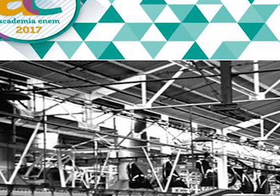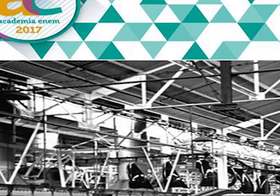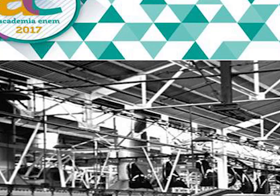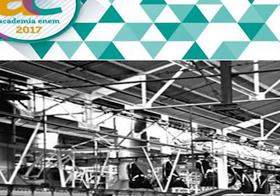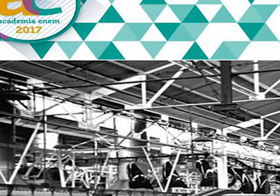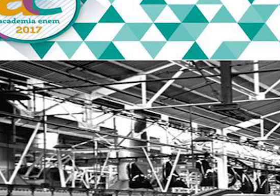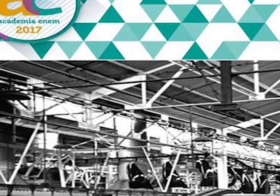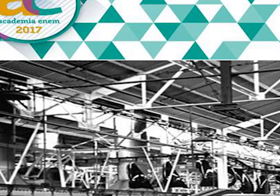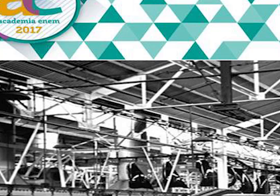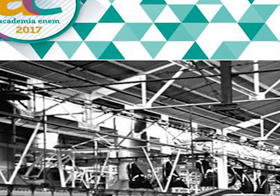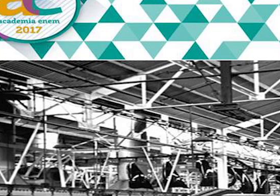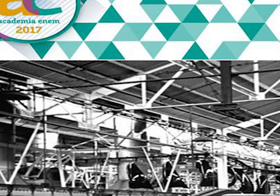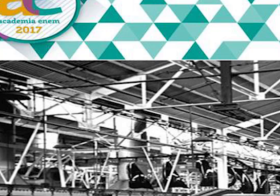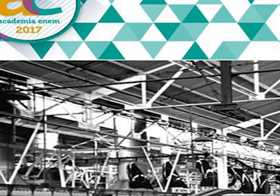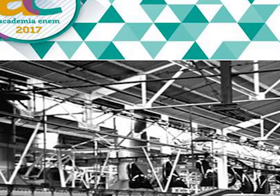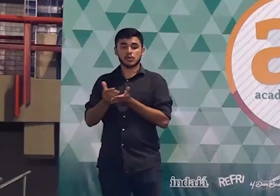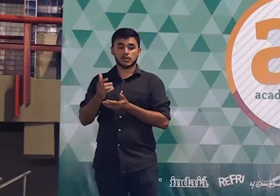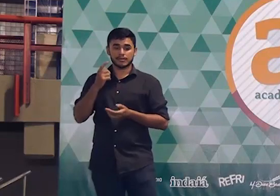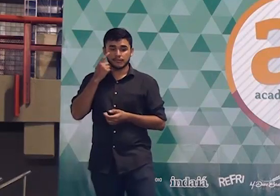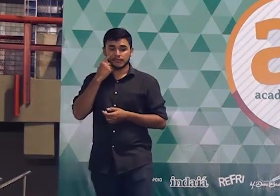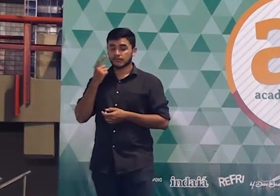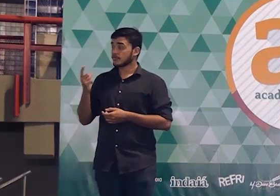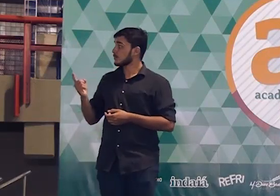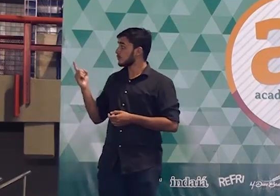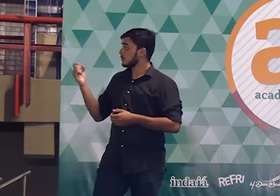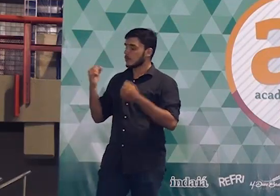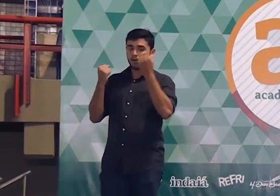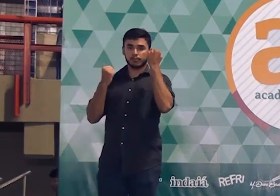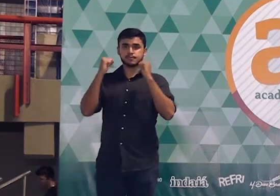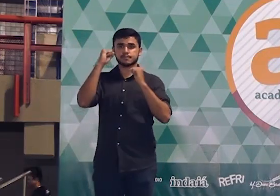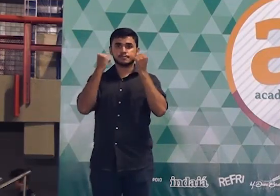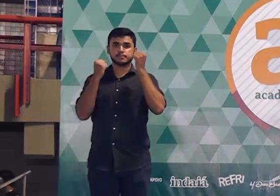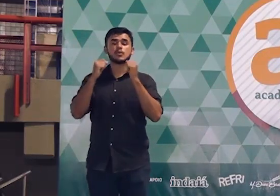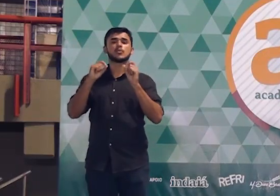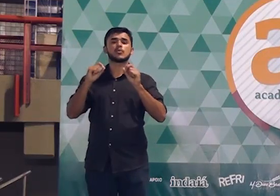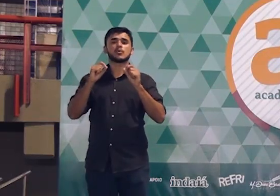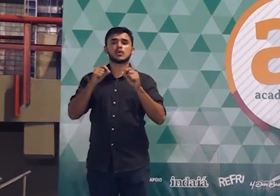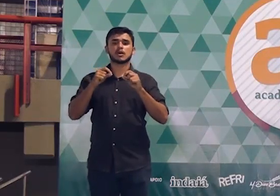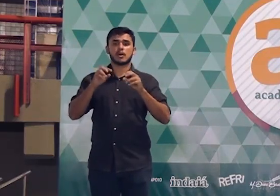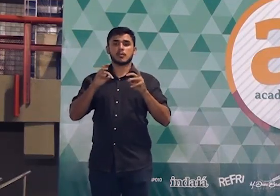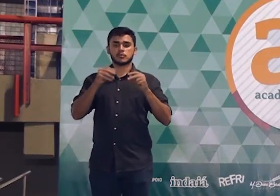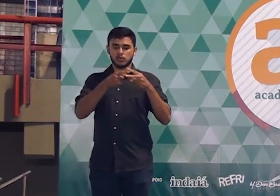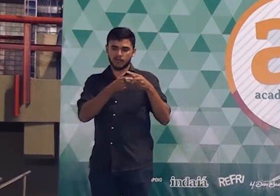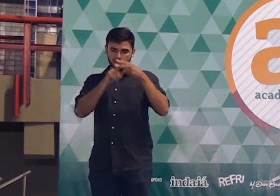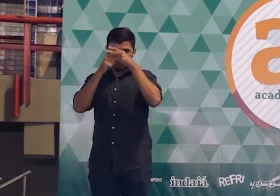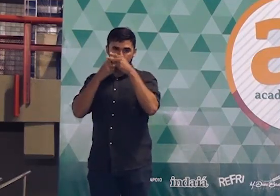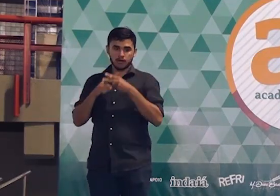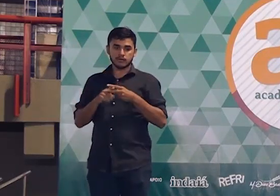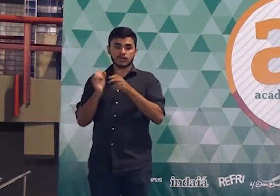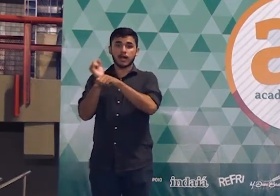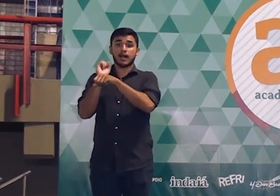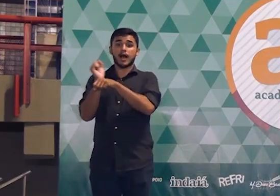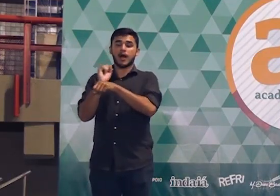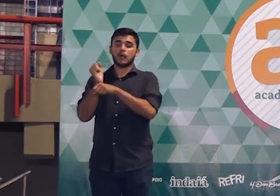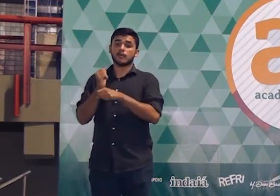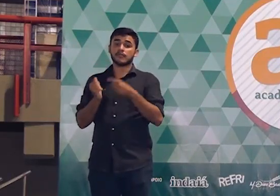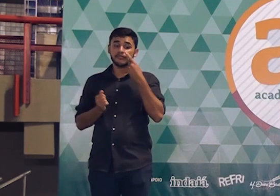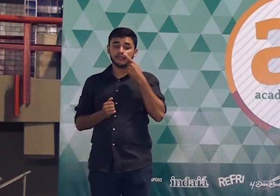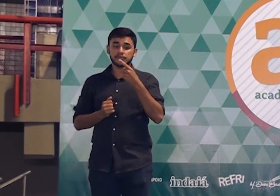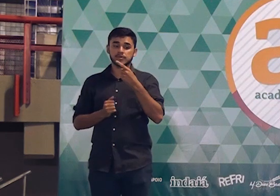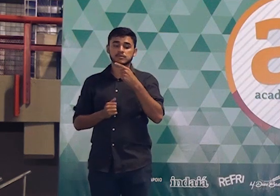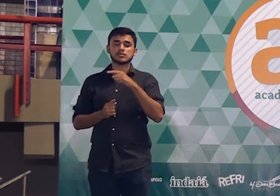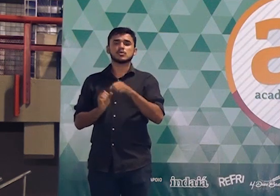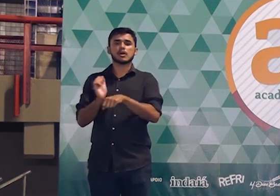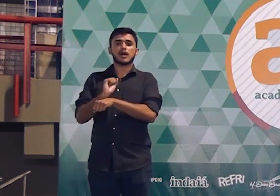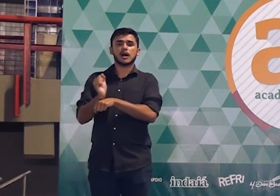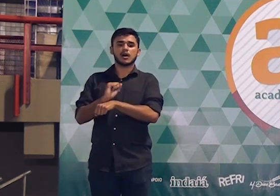vai? Vocês estão vendo uma imagem aí de uma linha de montagem, ok? Trigueiro, esse carro